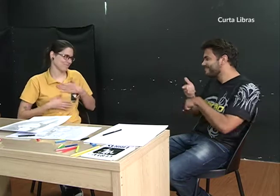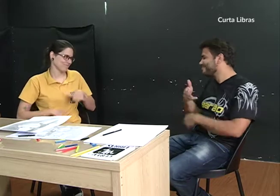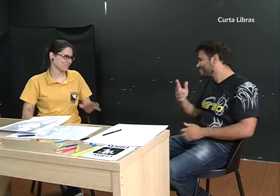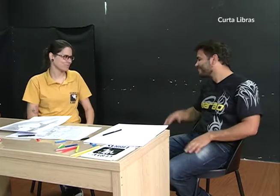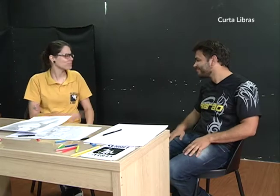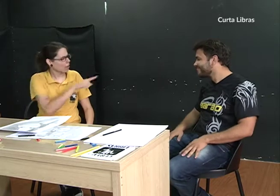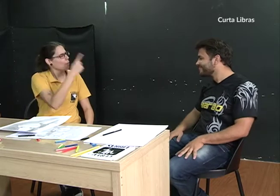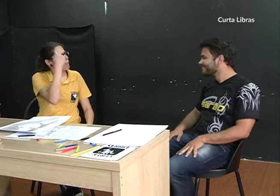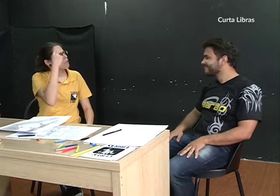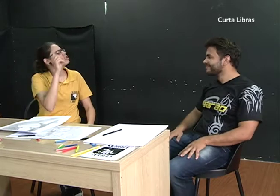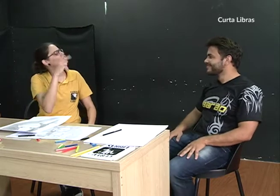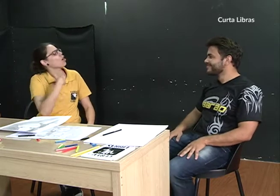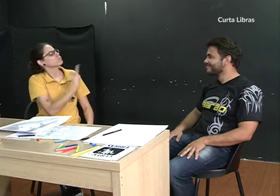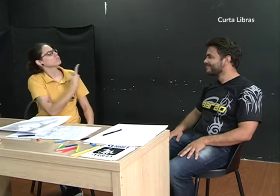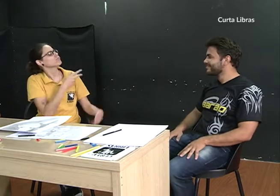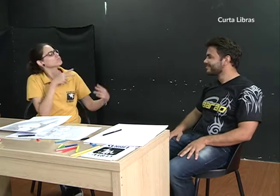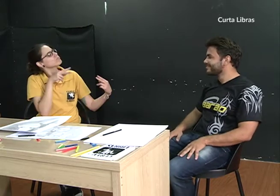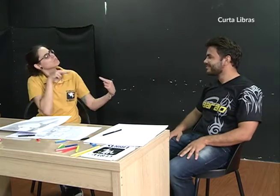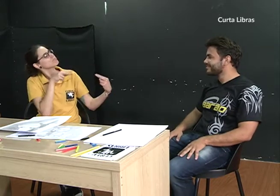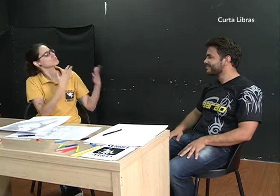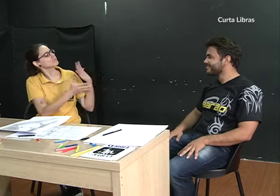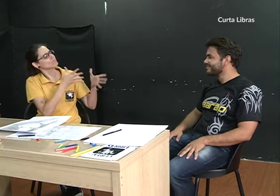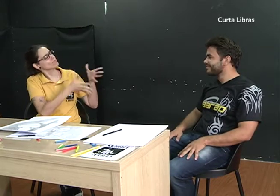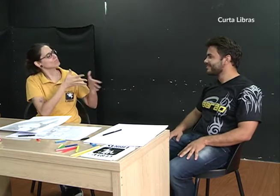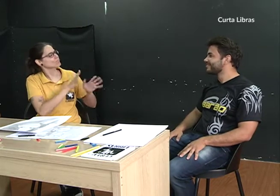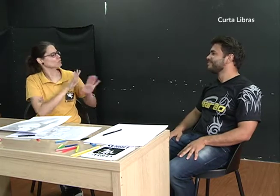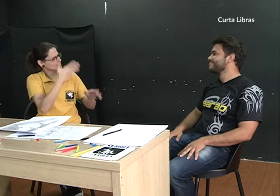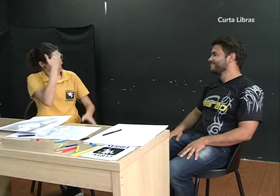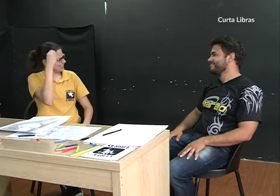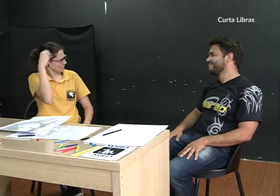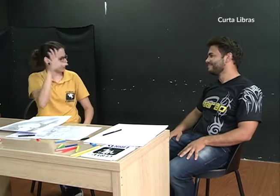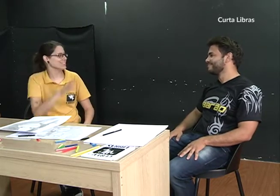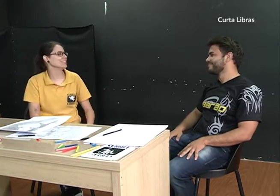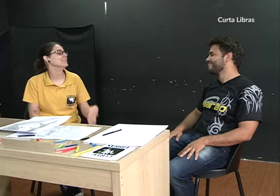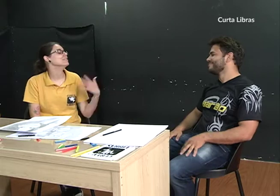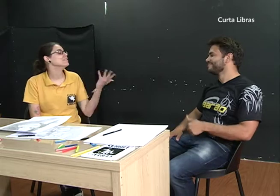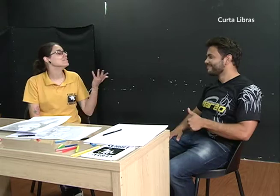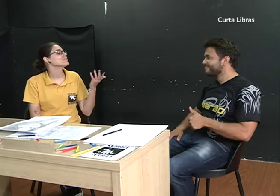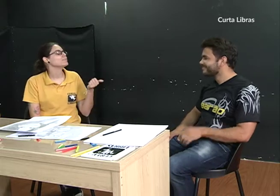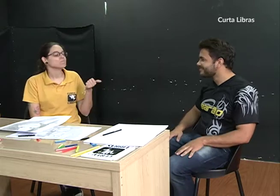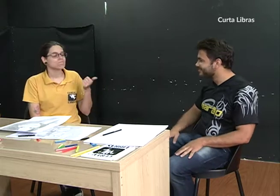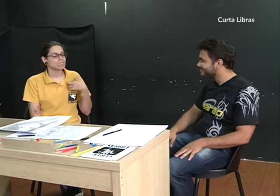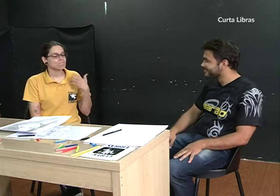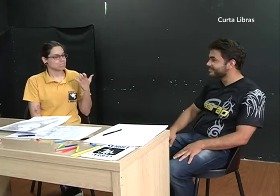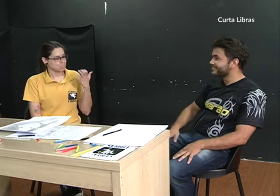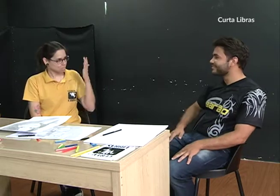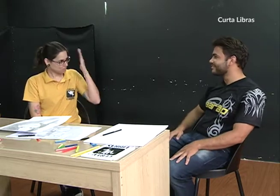assim. Não, pode ficar calmo, é tranquilo. Imagina que estamos só nós dois aqui, conversando. Esquece a câmera.